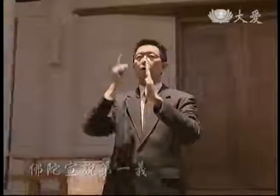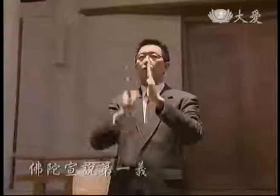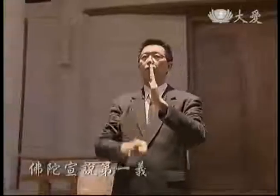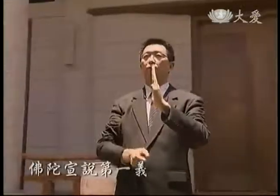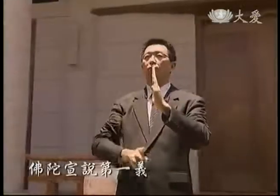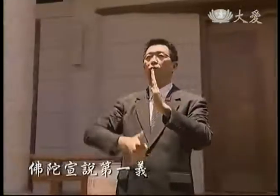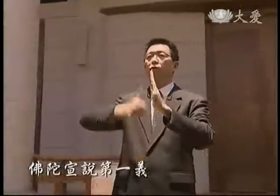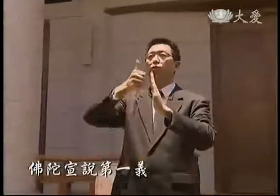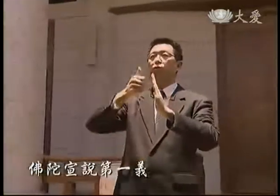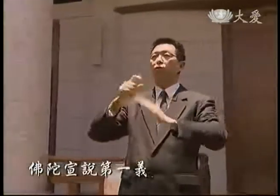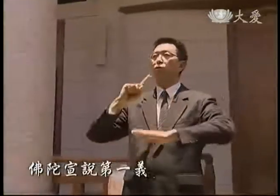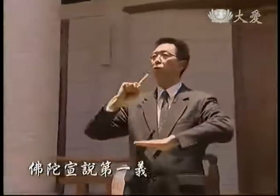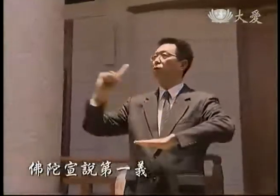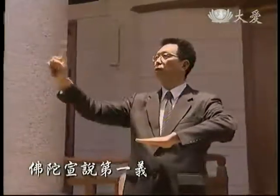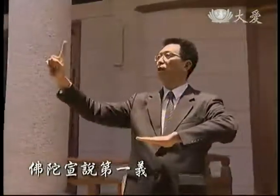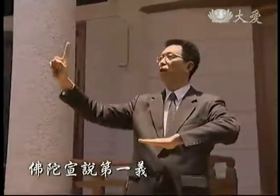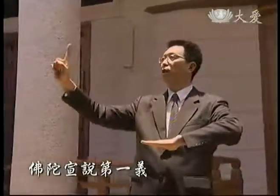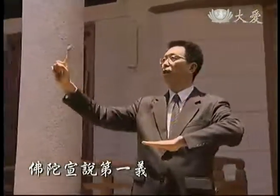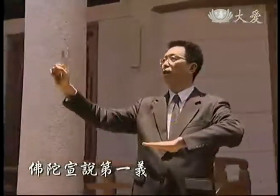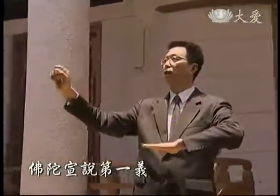佛陀宣说第一，